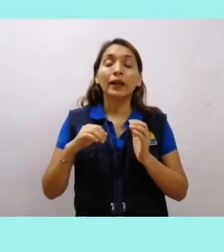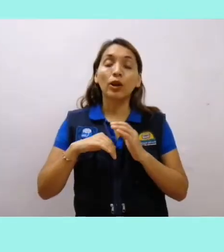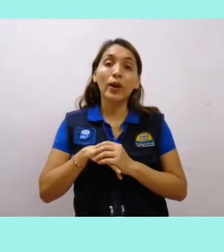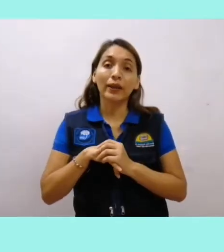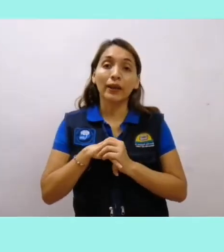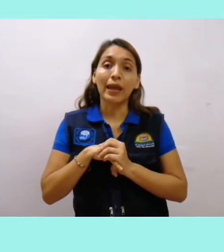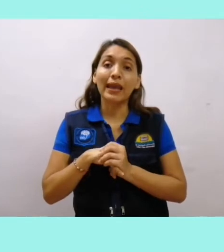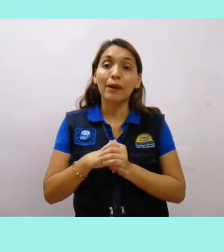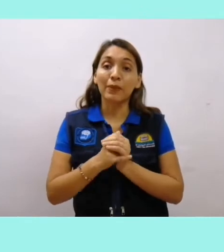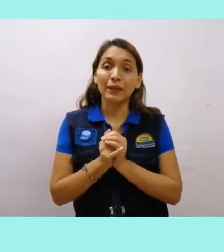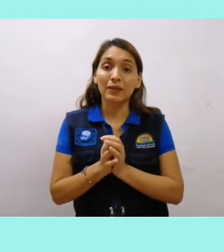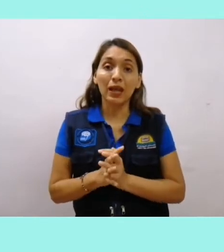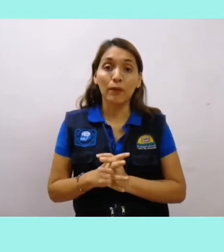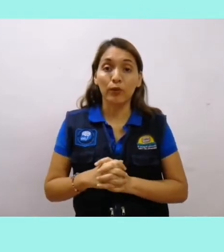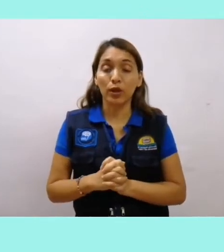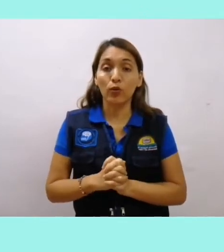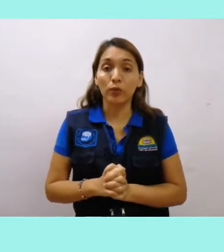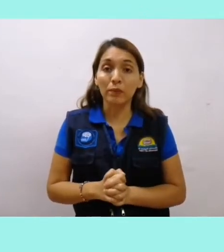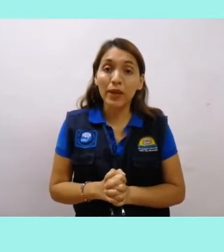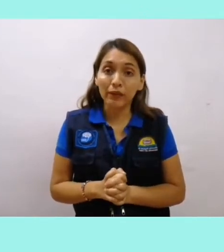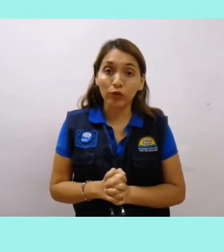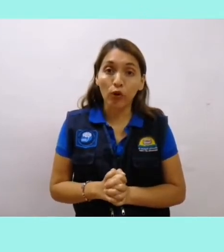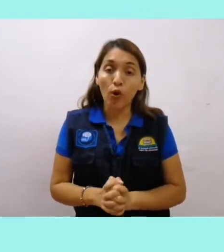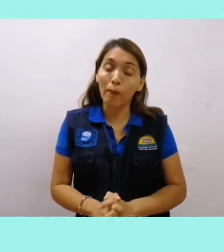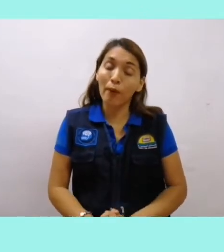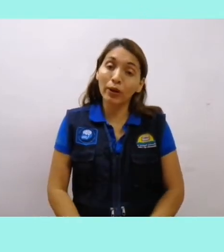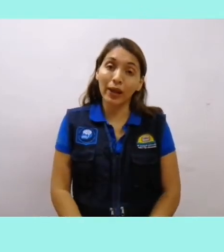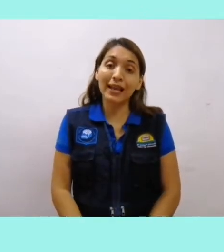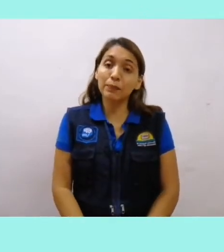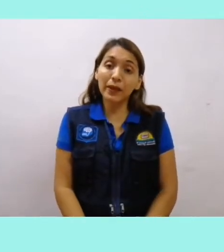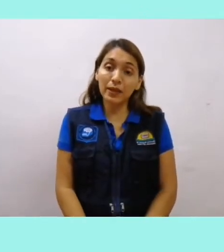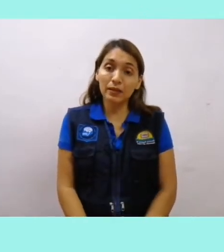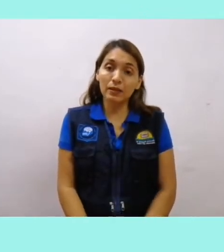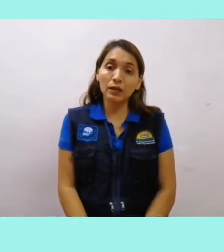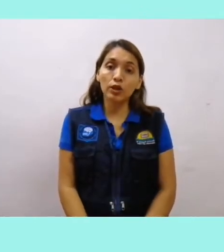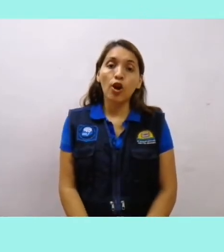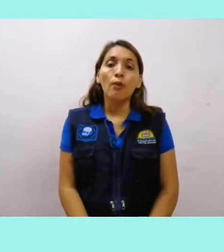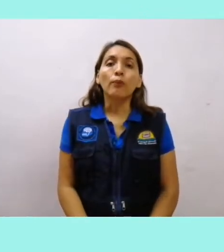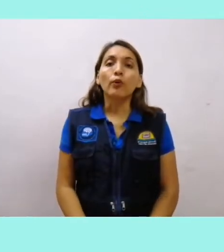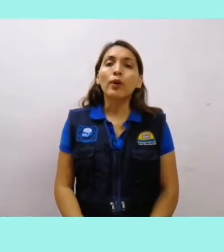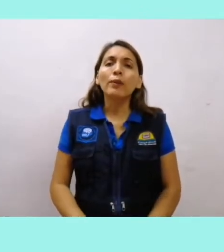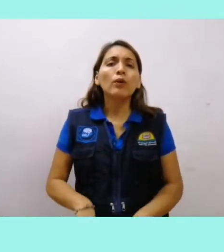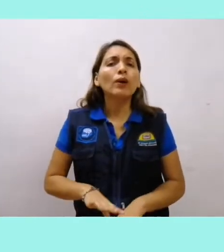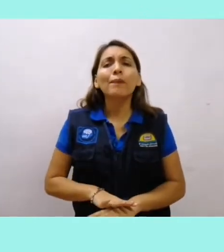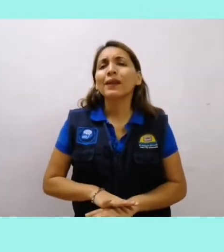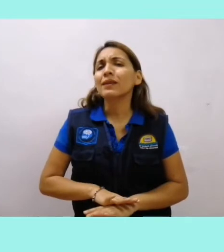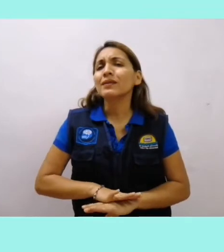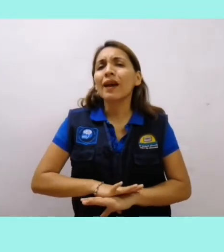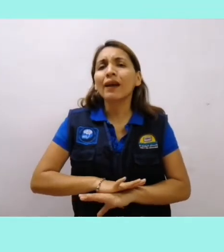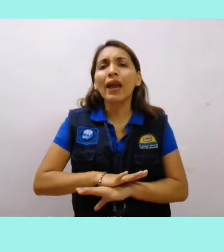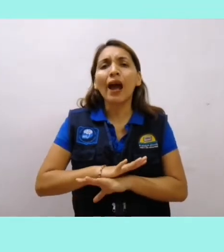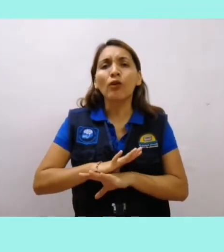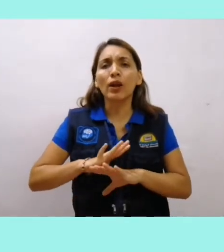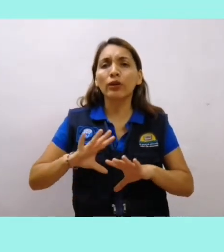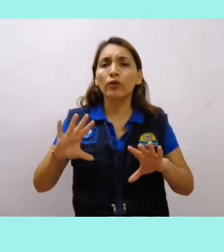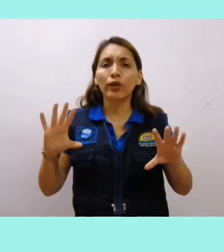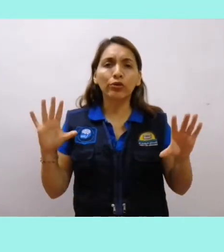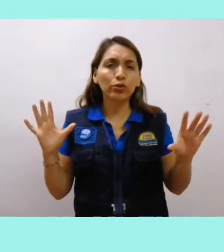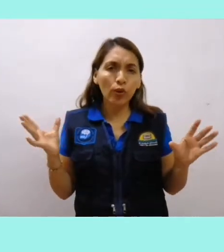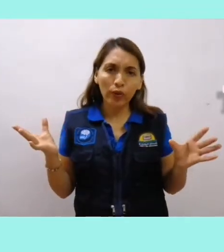Recuerden El aprendizaje Por descubrimiento O por experiencias Promueve un aprendizaje A lo largo De toda